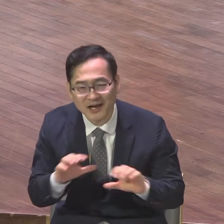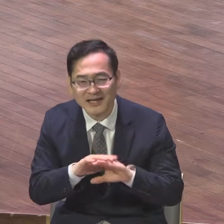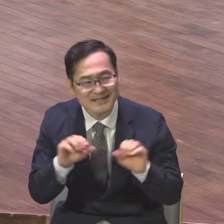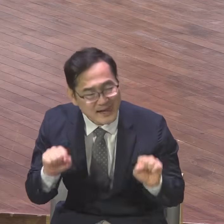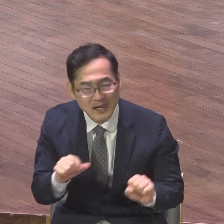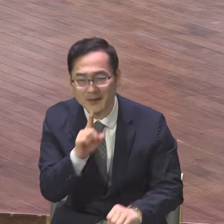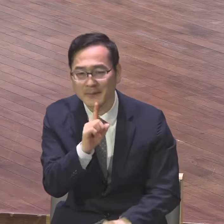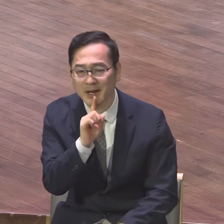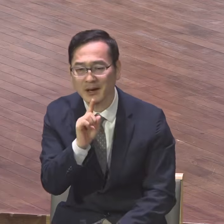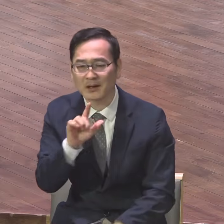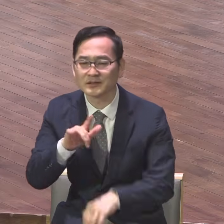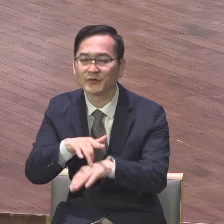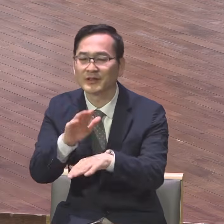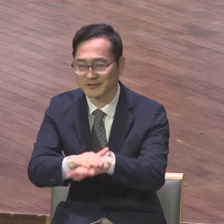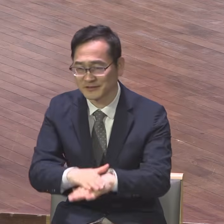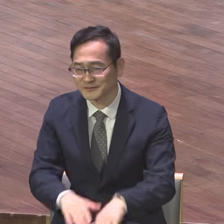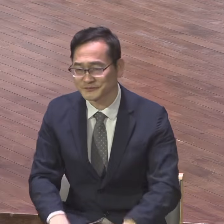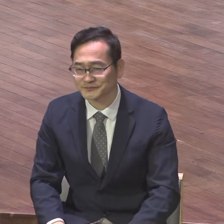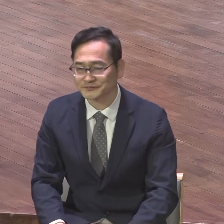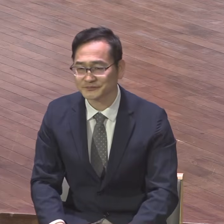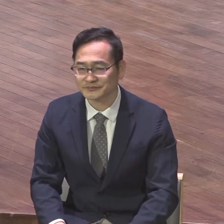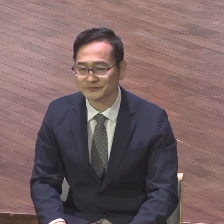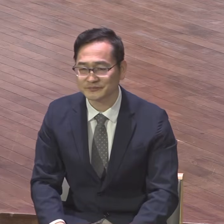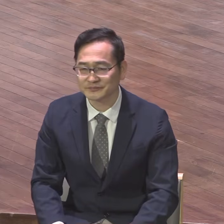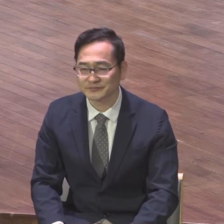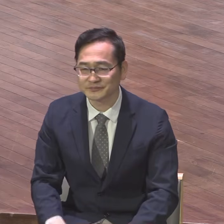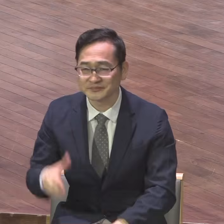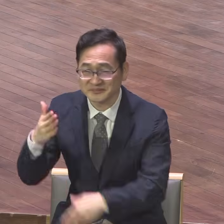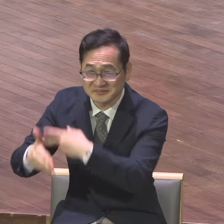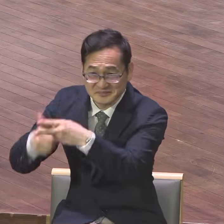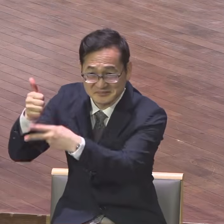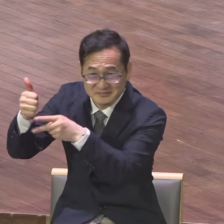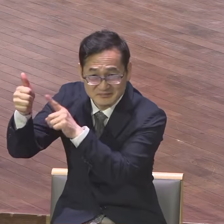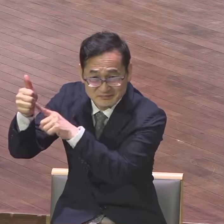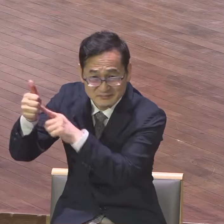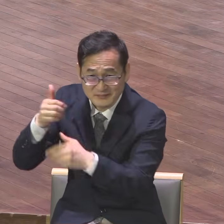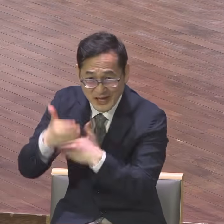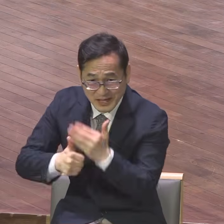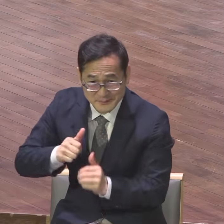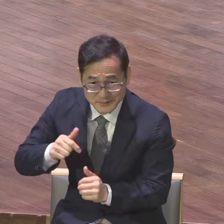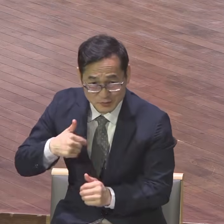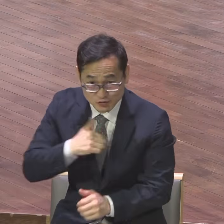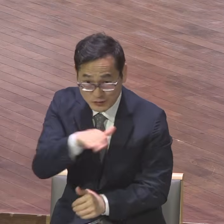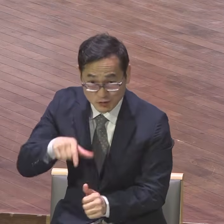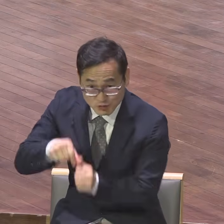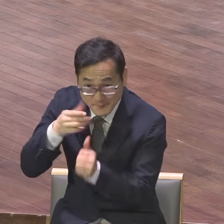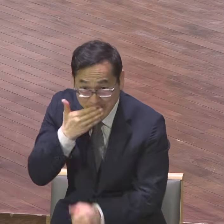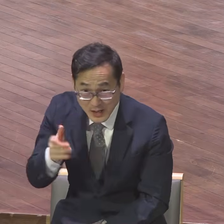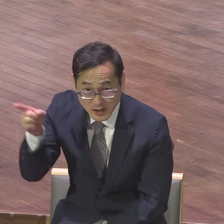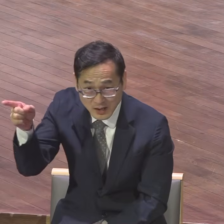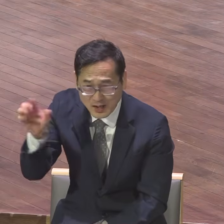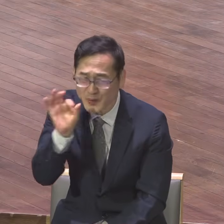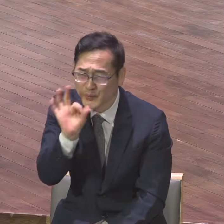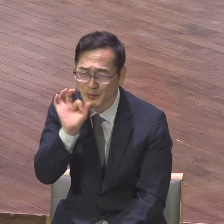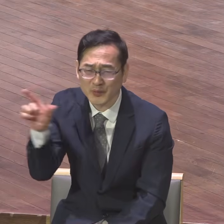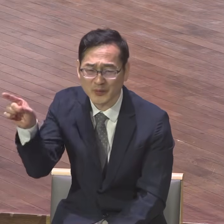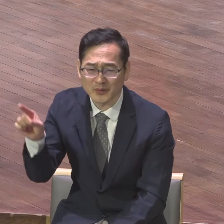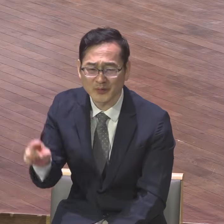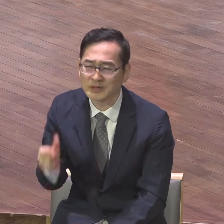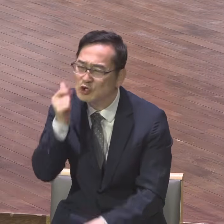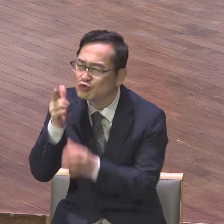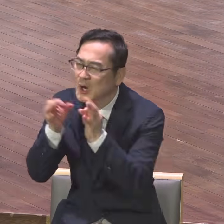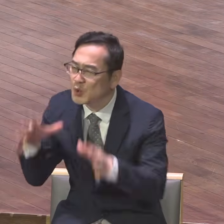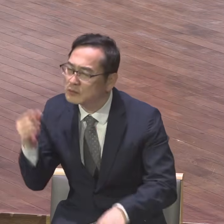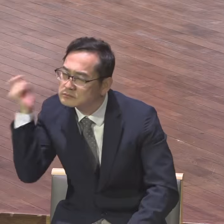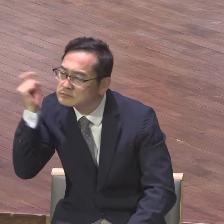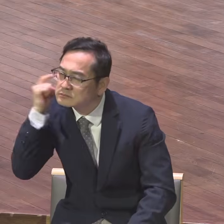그렇게 모든 삶이 그래요. 그 신이 뭐예요? 구원 없는 신이에요. 그러니 그 들에 6개월 동안 얼마나